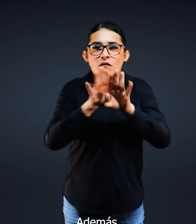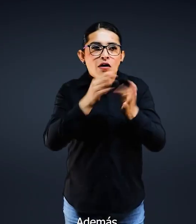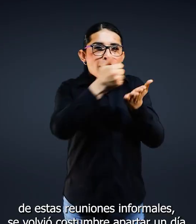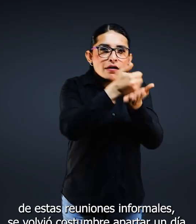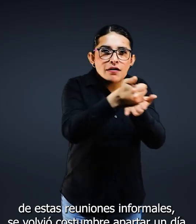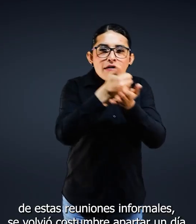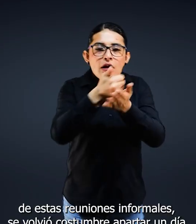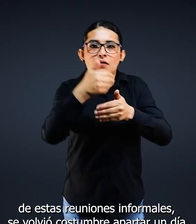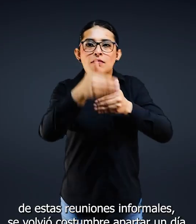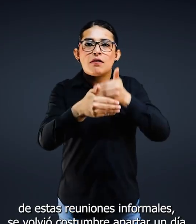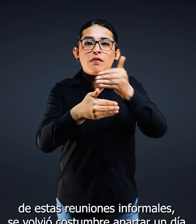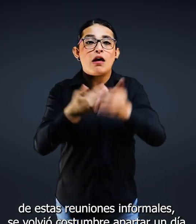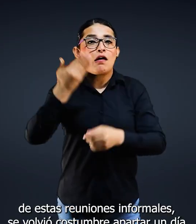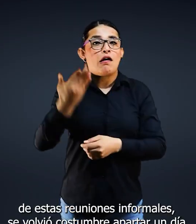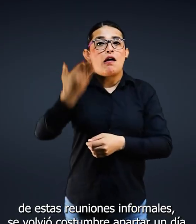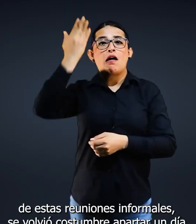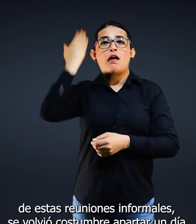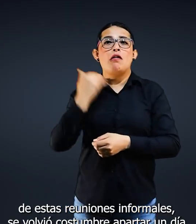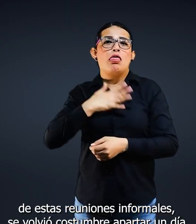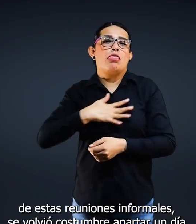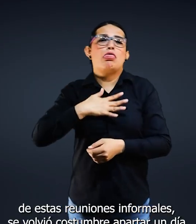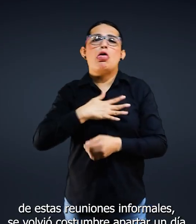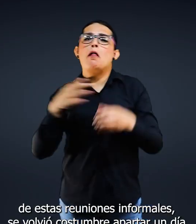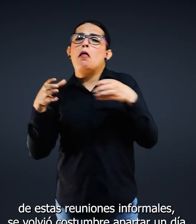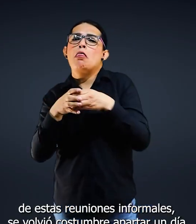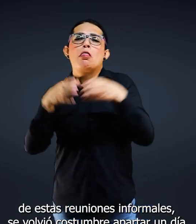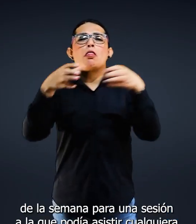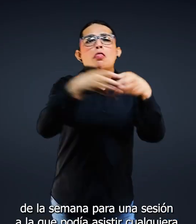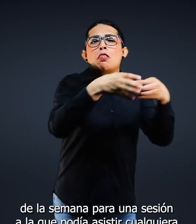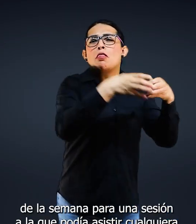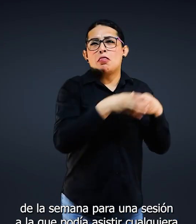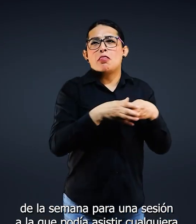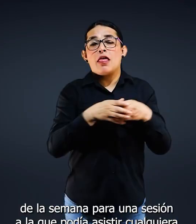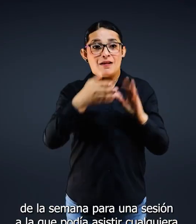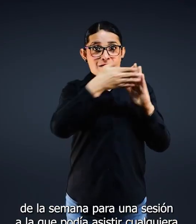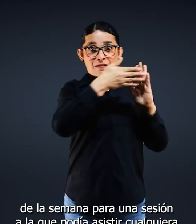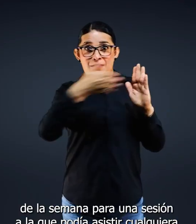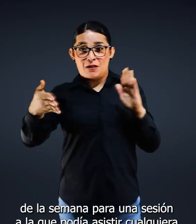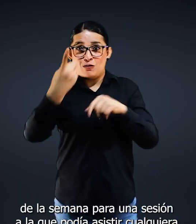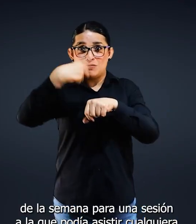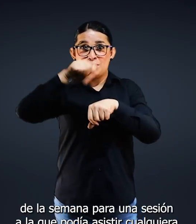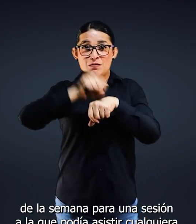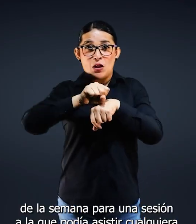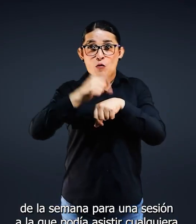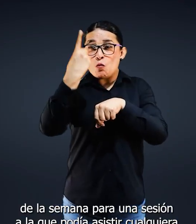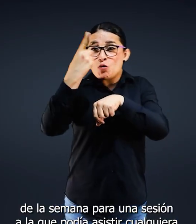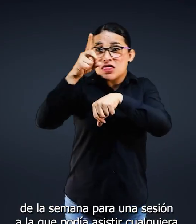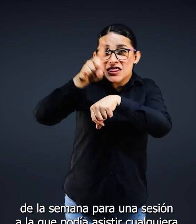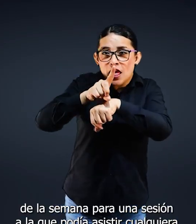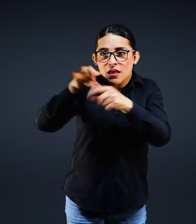Además de estas reuniones informales, se volvió costumbre apartar un día de la semana para una sesión a la que podía asistir cualquiera